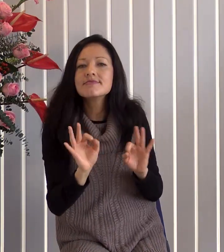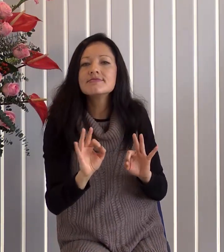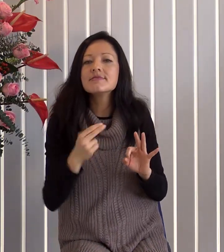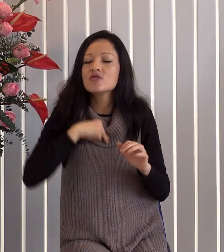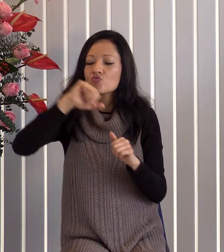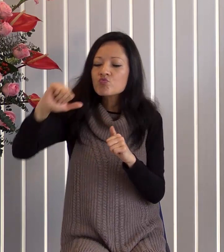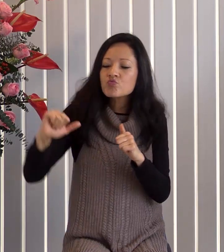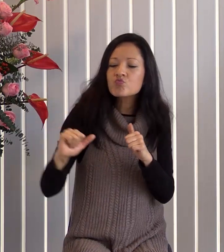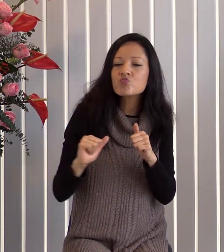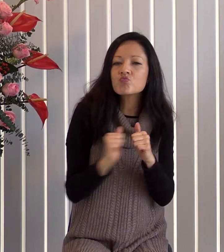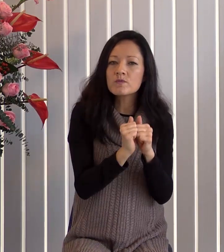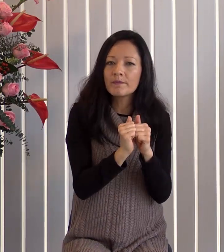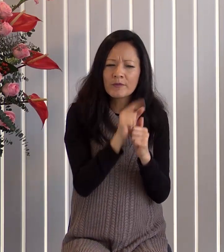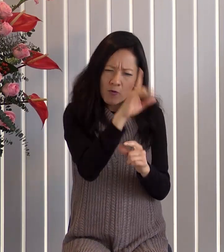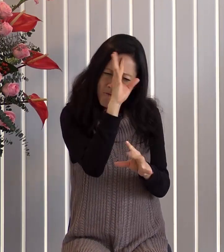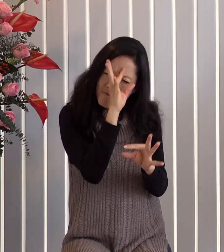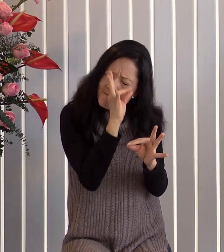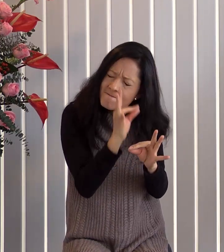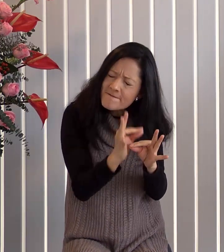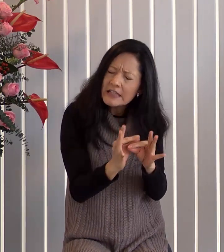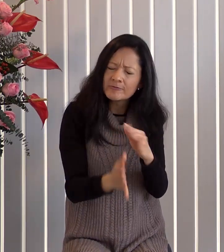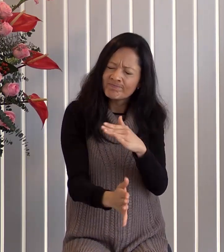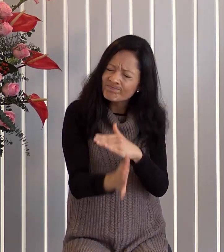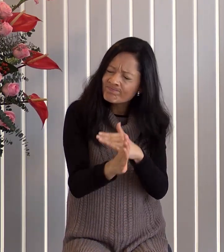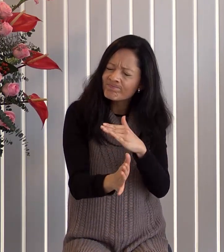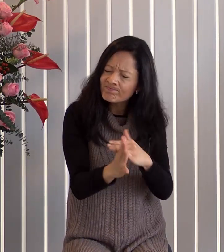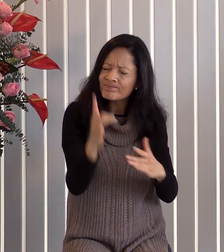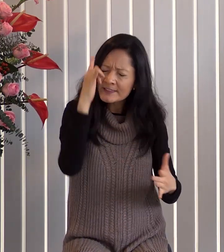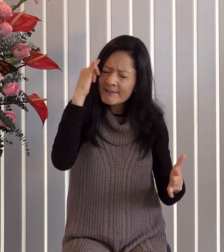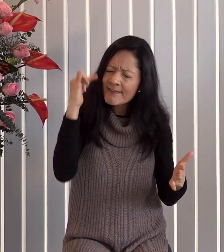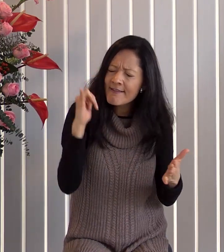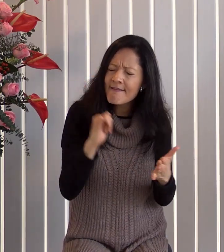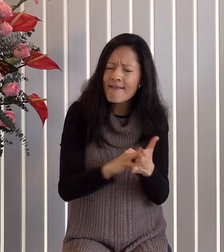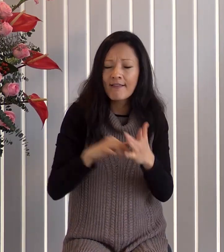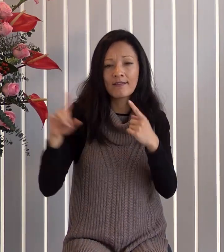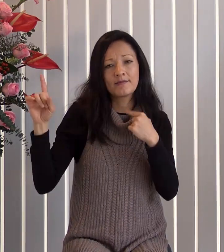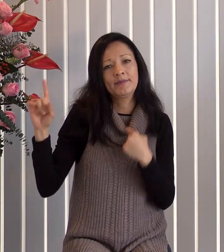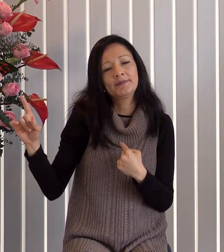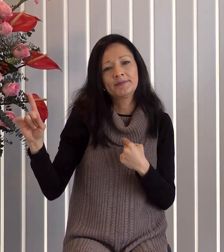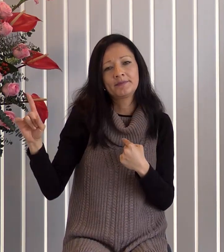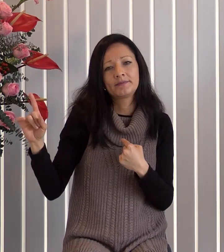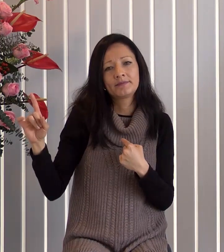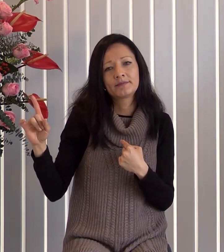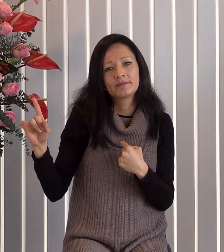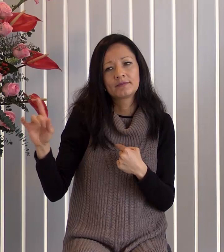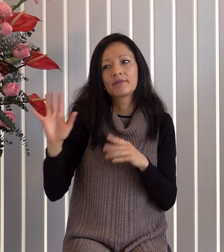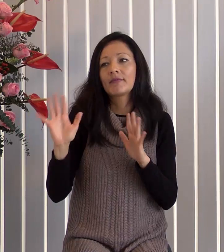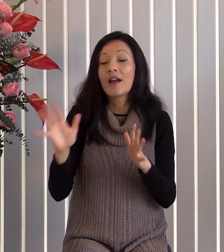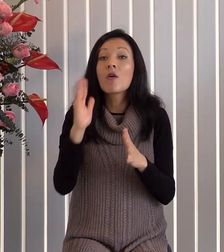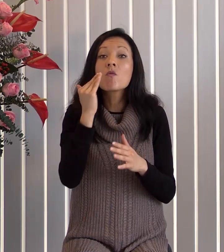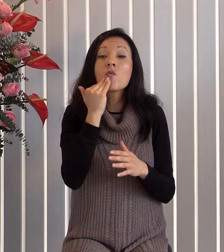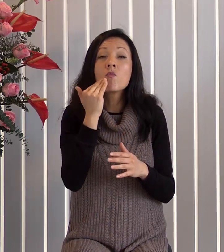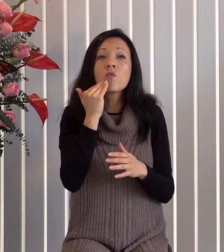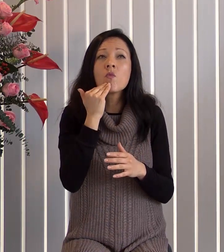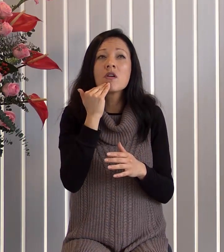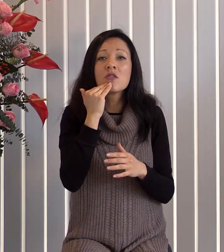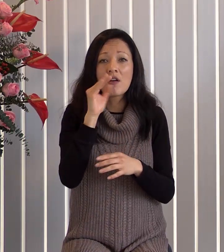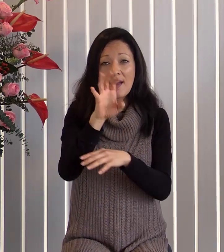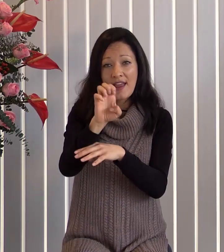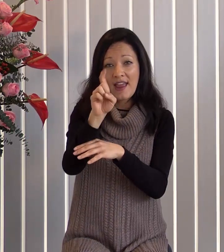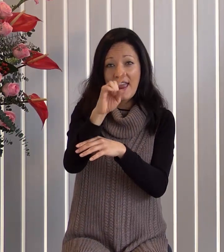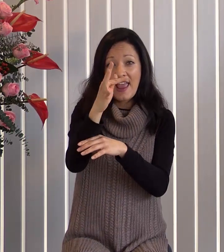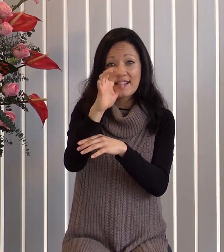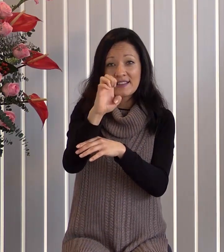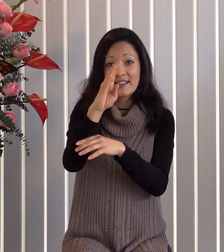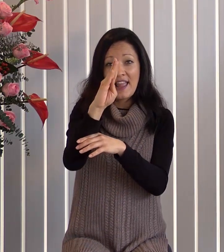estoy con ustedes. Confíen en mí, crean en mí. Por eso cuando Esteban está siendo apedreado, no dice,